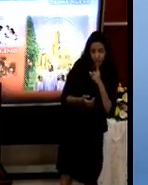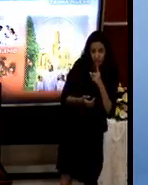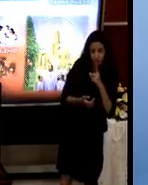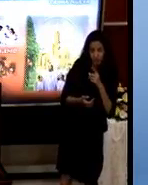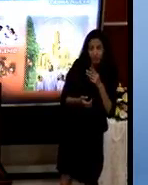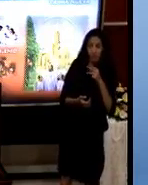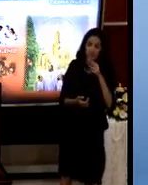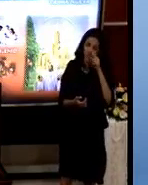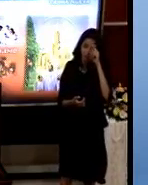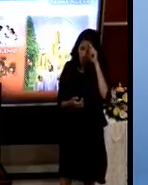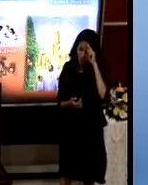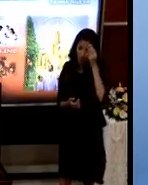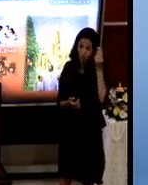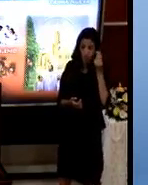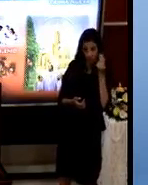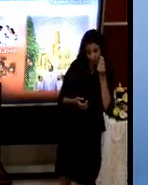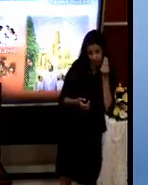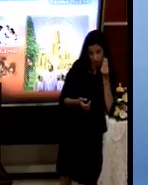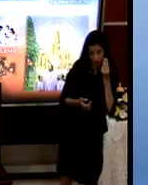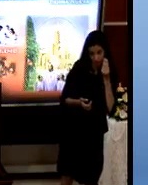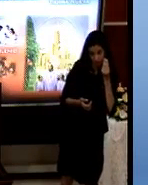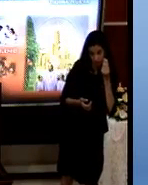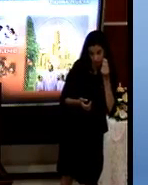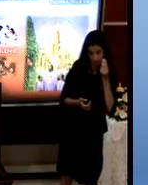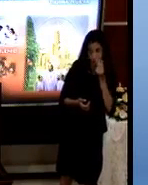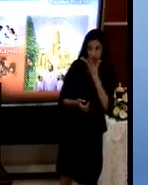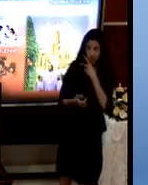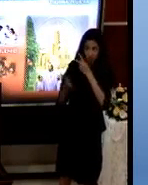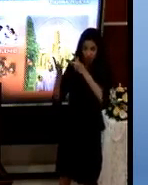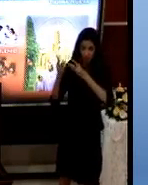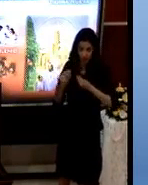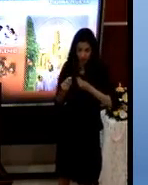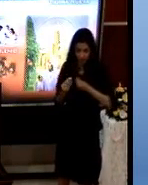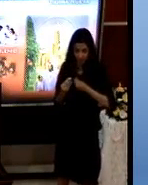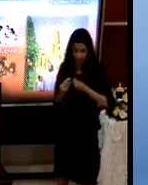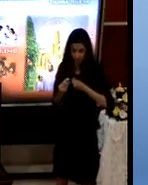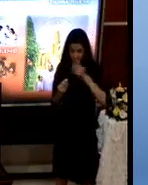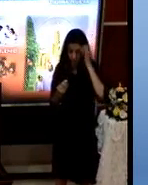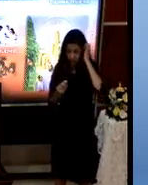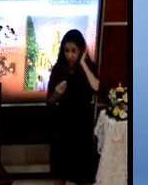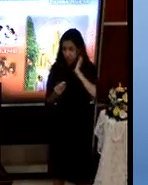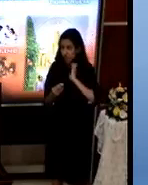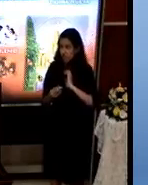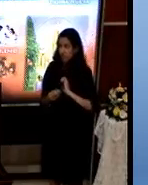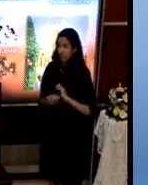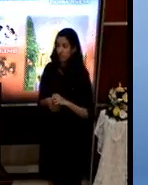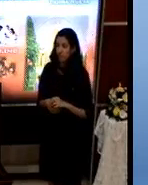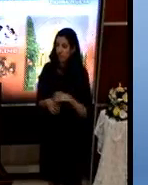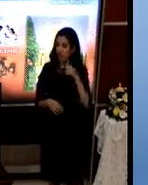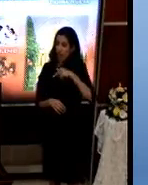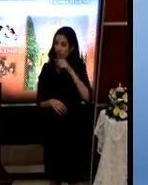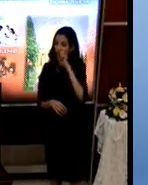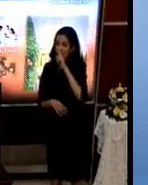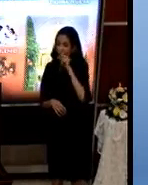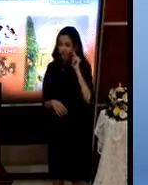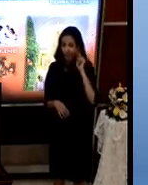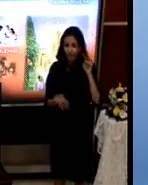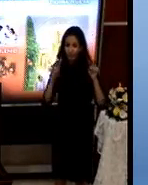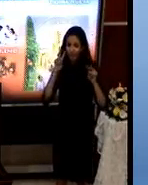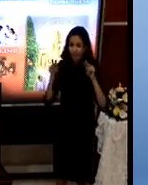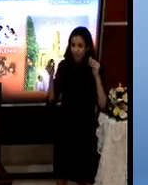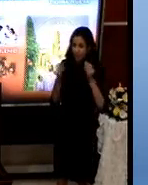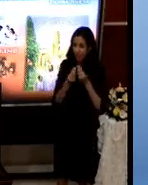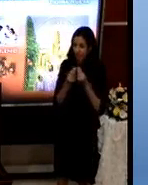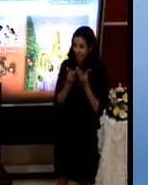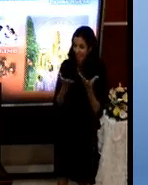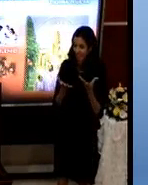observancia del sábado como día de reposo. Y más todavía, estoy mirando a muchas mujeres aquí. Las mujeres